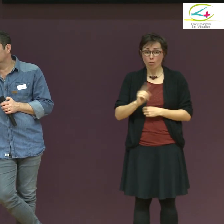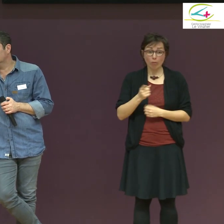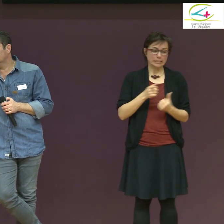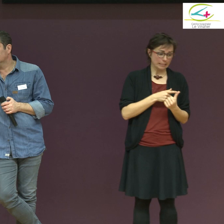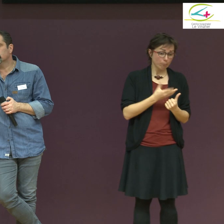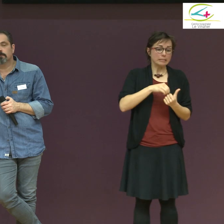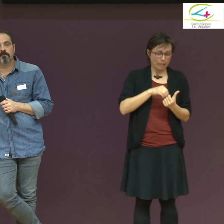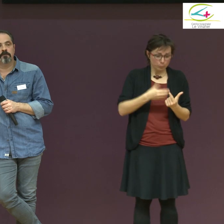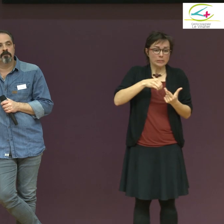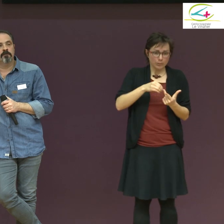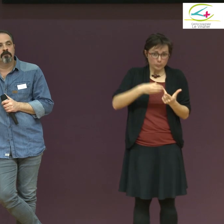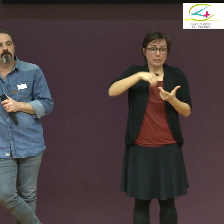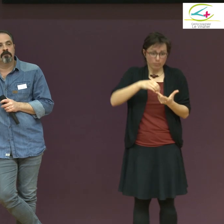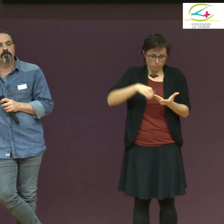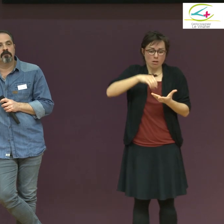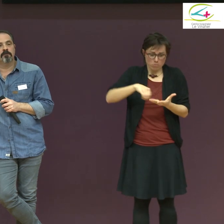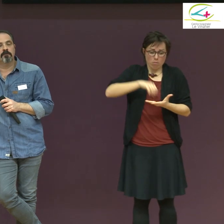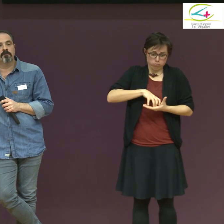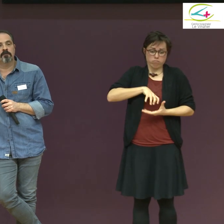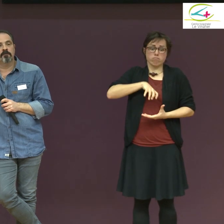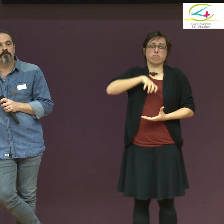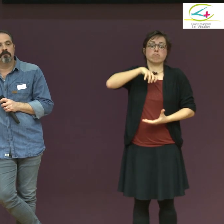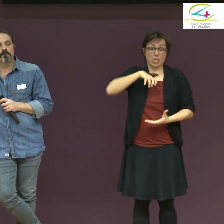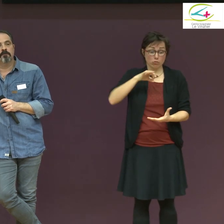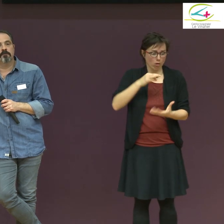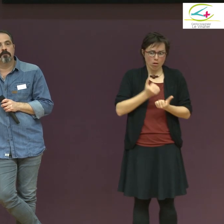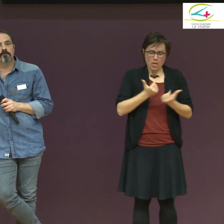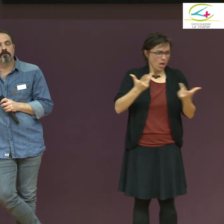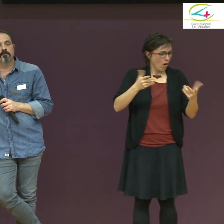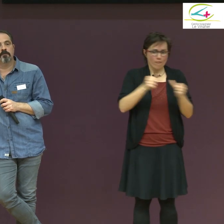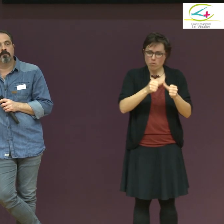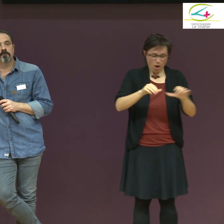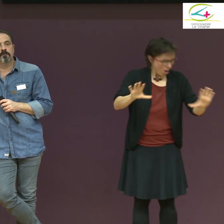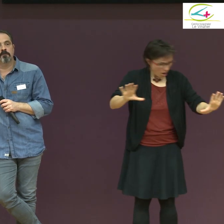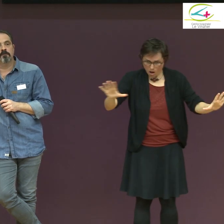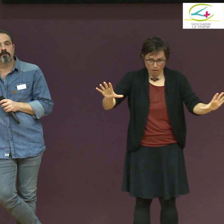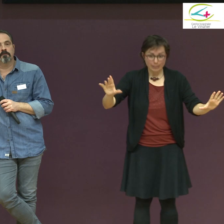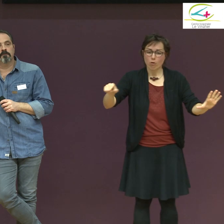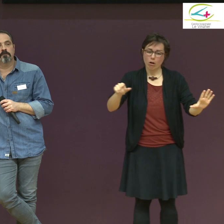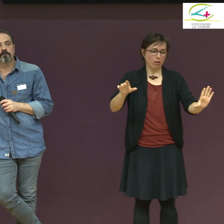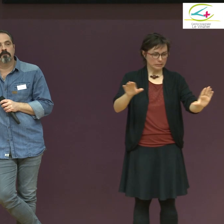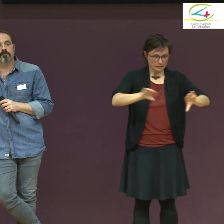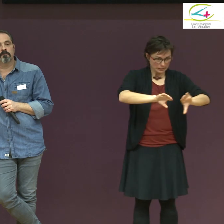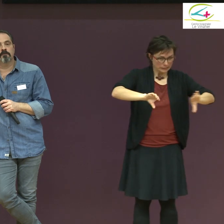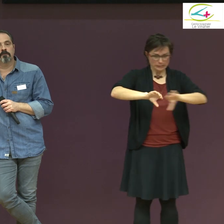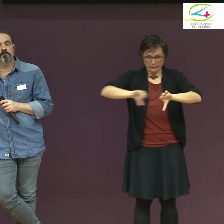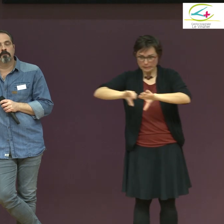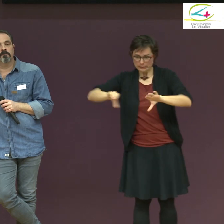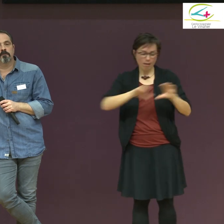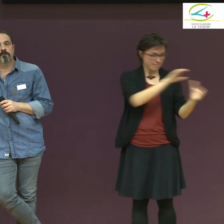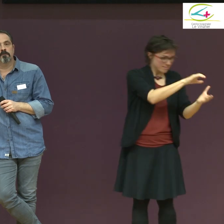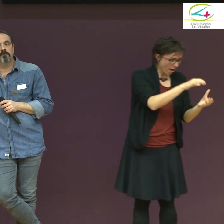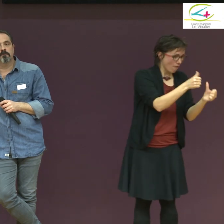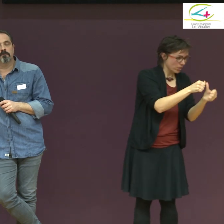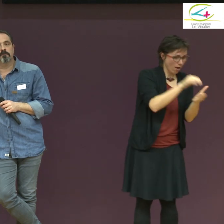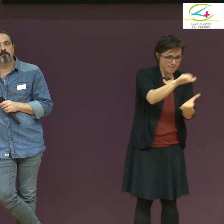associés. Et effectivement, il y a tellement de facteurs qu'on se dit bah, qu'est-ce qu'on peut faire face à tout ça ? Et bah, prendre les problèmes les uns après les autres, ou en tout cas,